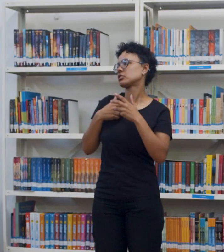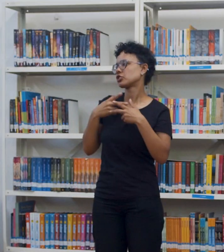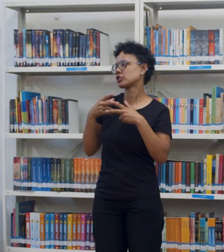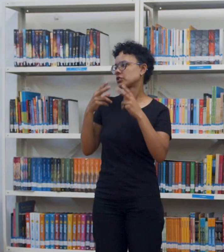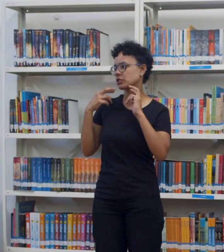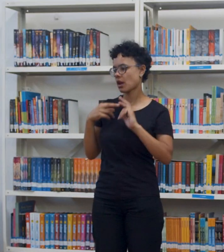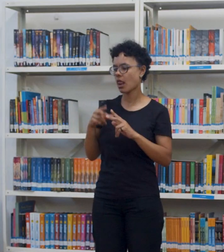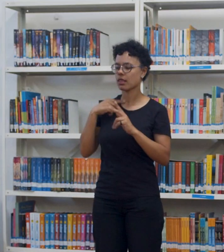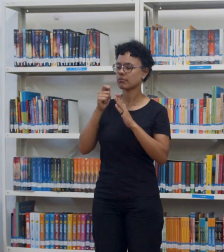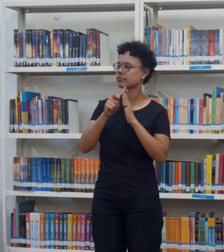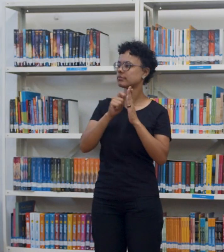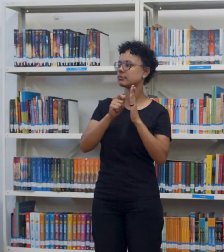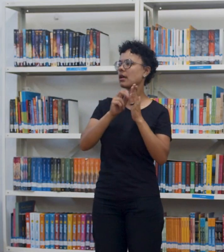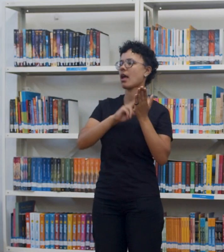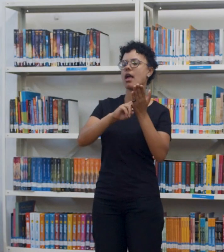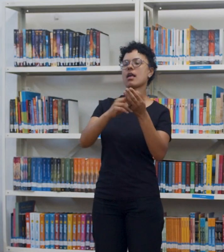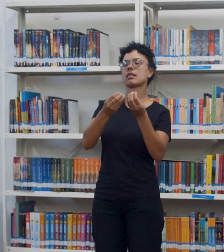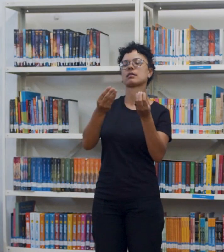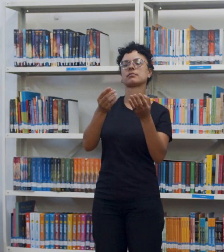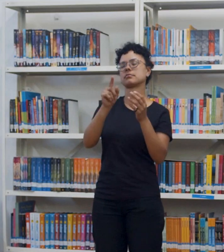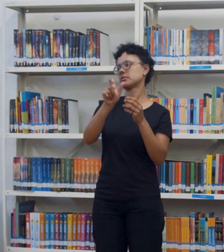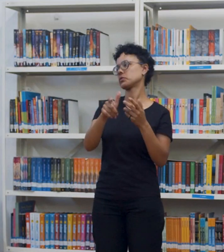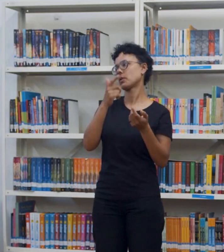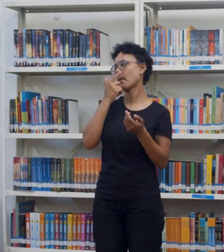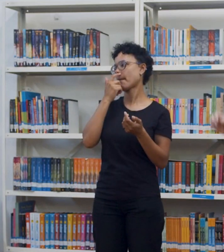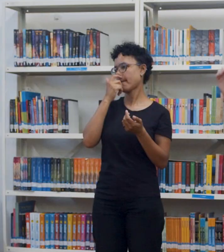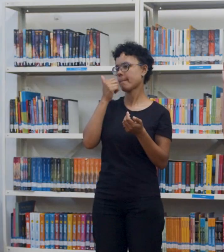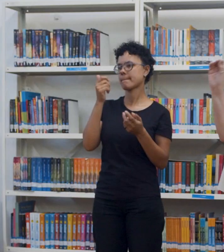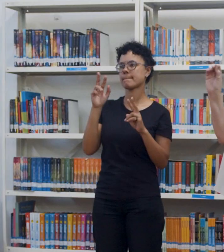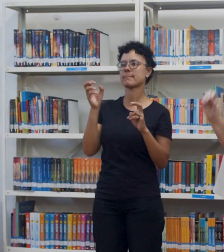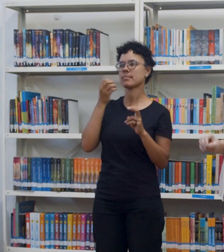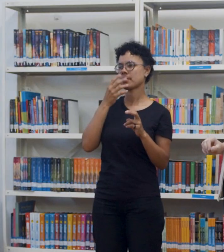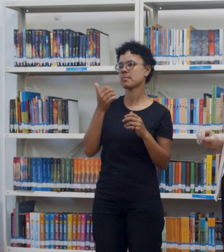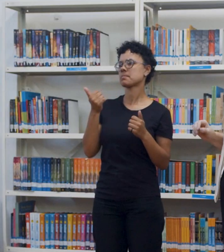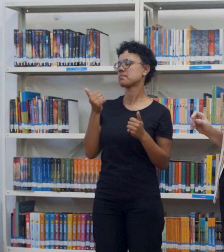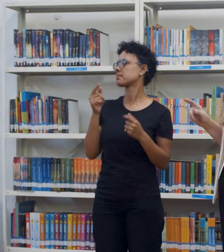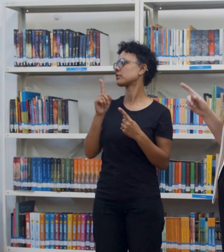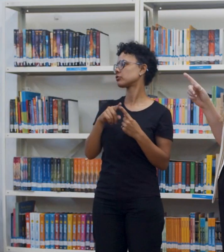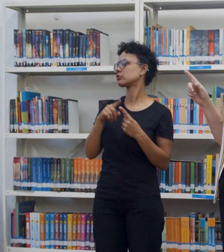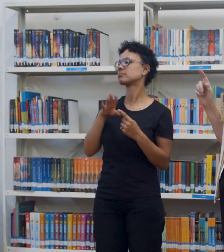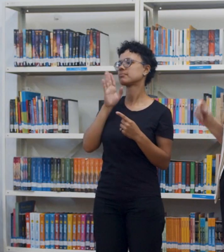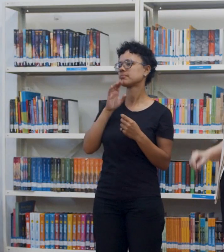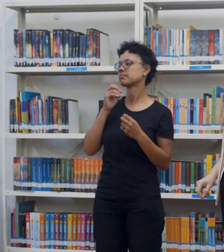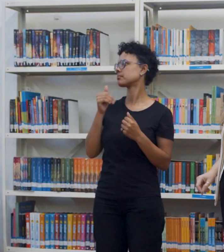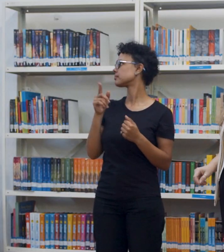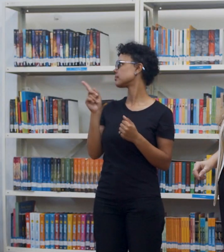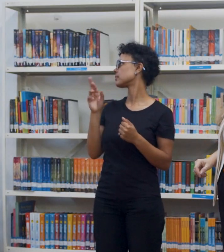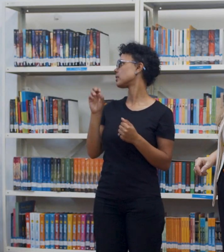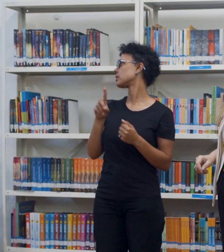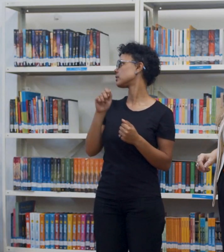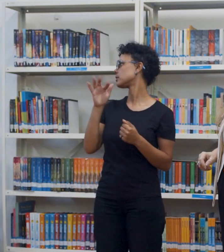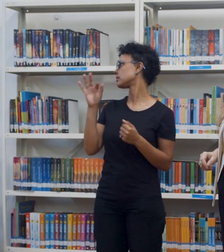e que aí a gente põe uma carta e entrega pra gente. Bom tema. e boa abordagem.